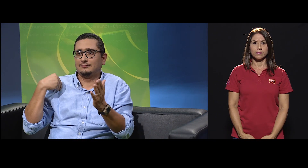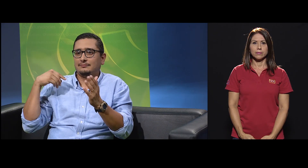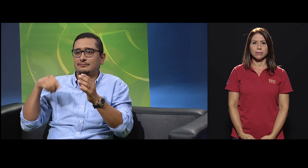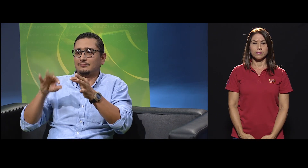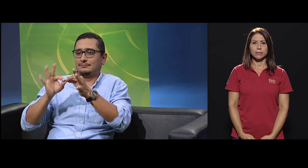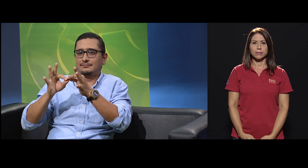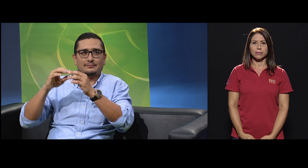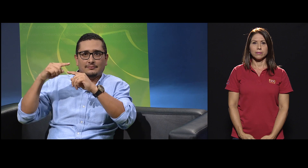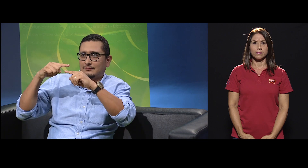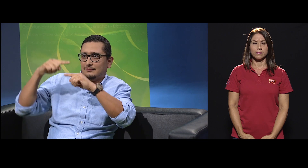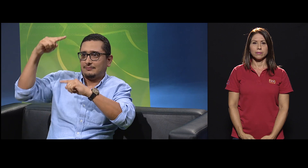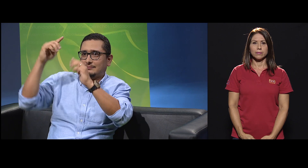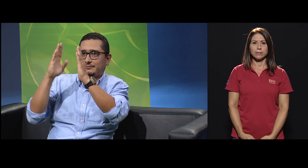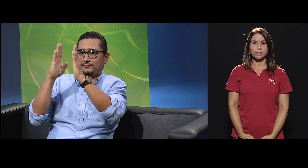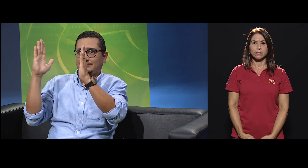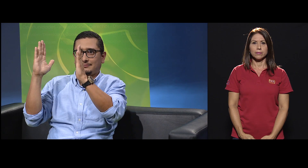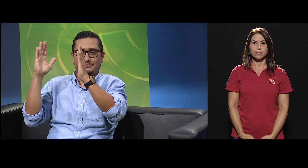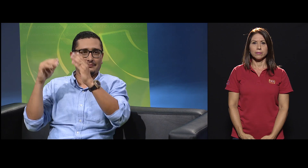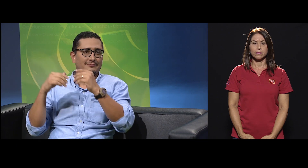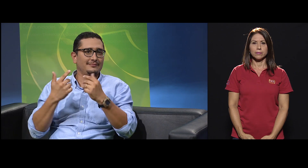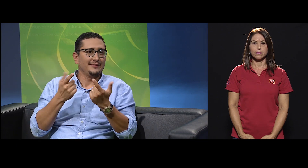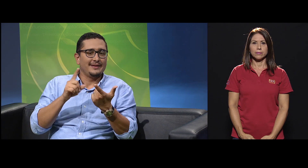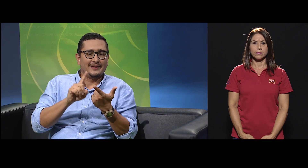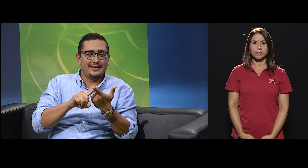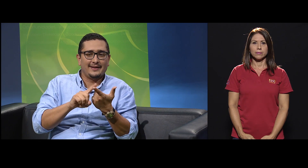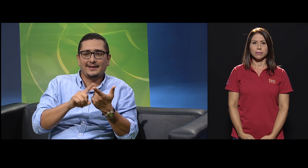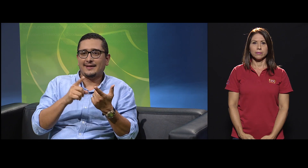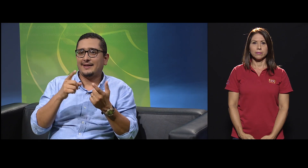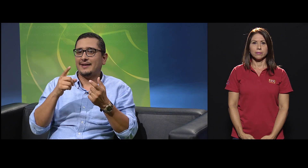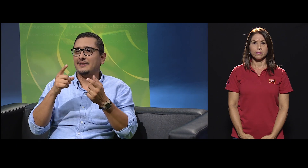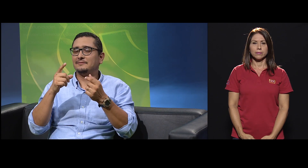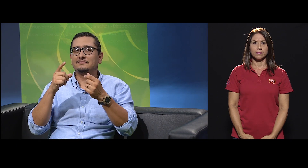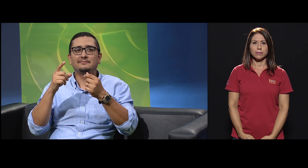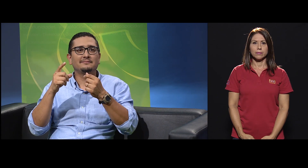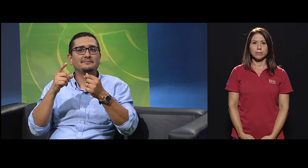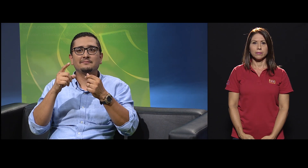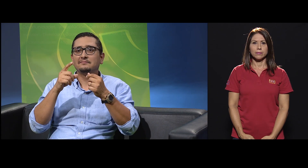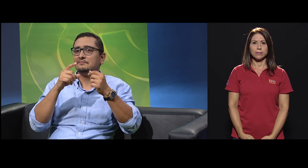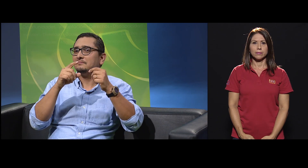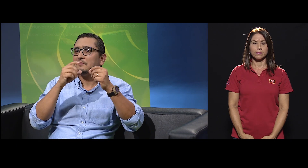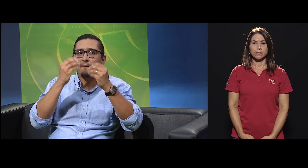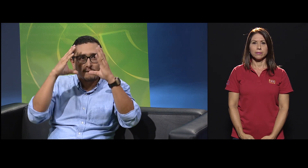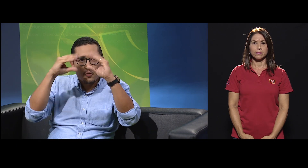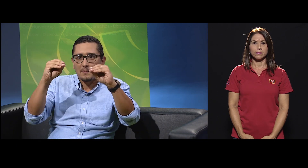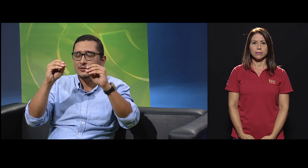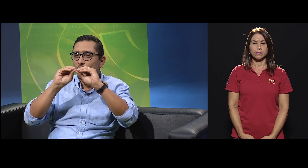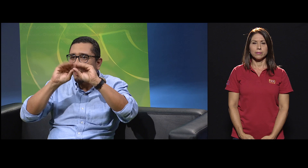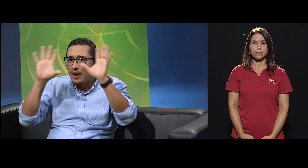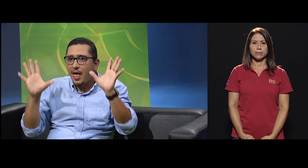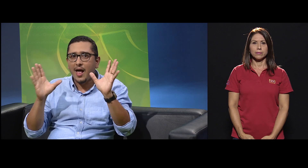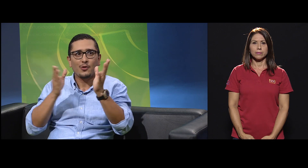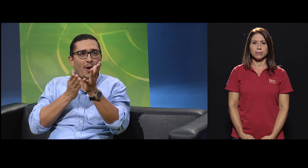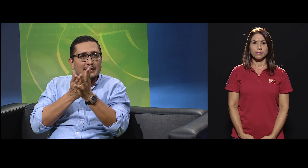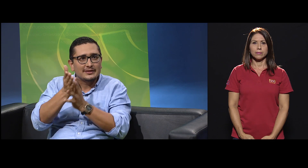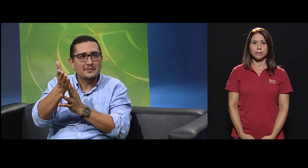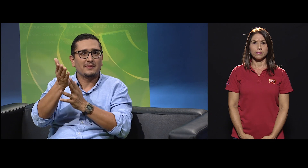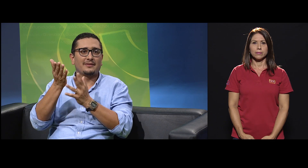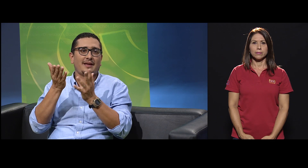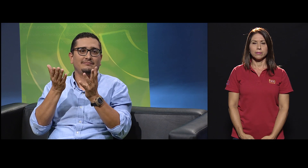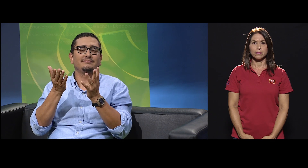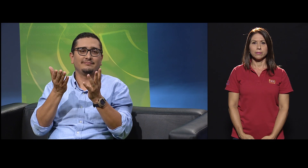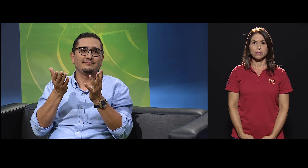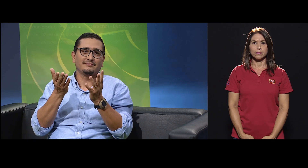ver qué es lo que deben hacer, el tamaño del recuadro, cuál debe ser, el que deben usar, que